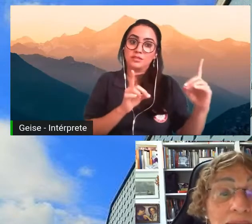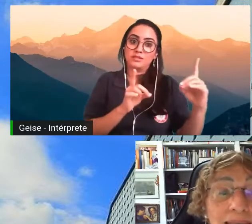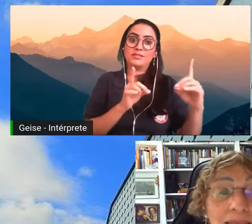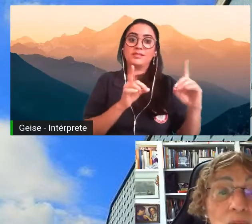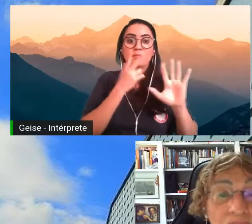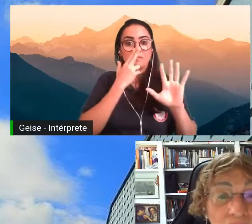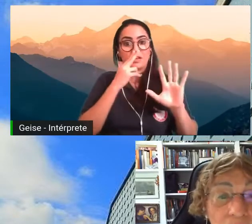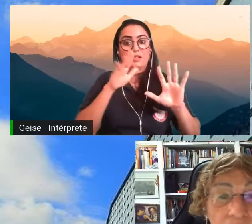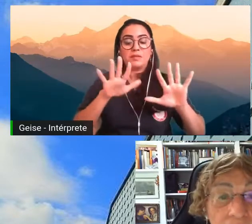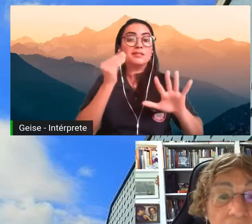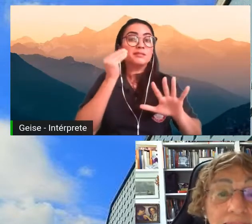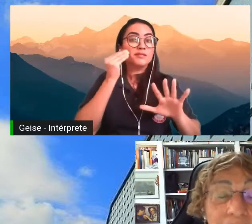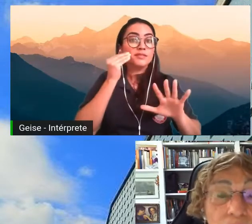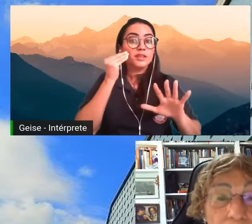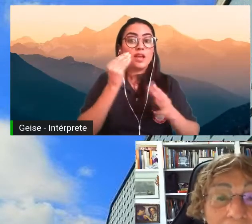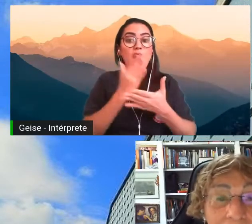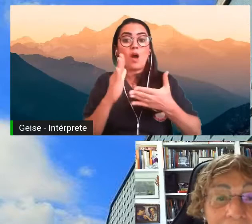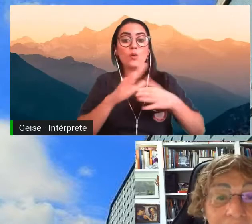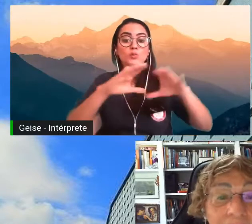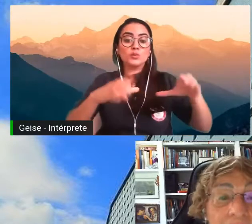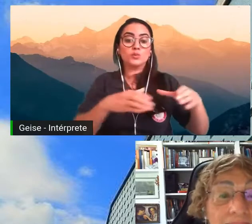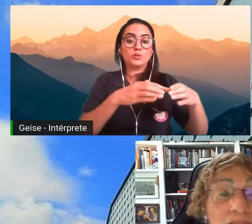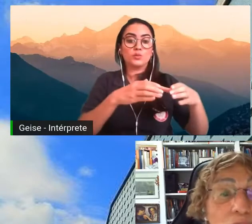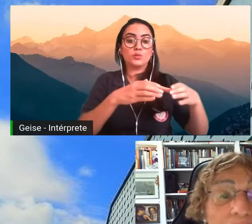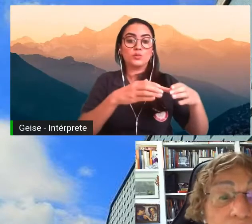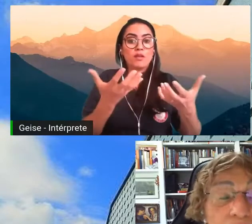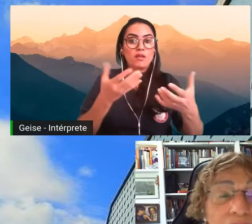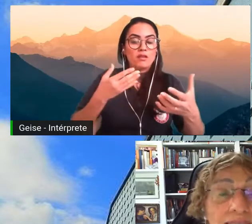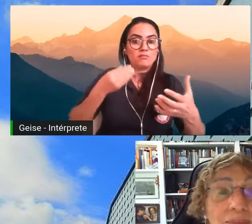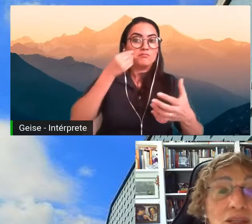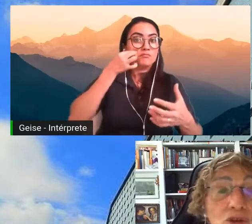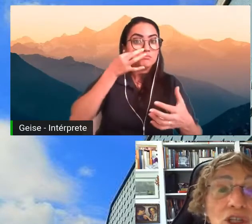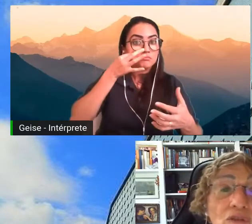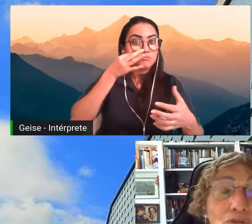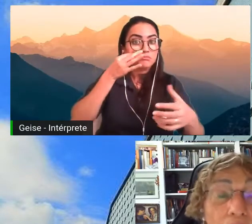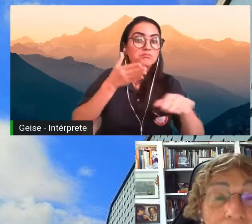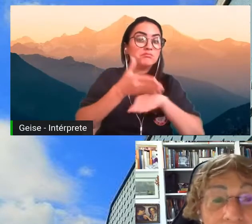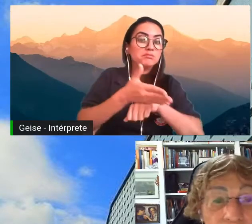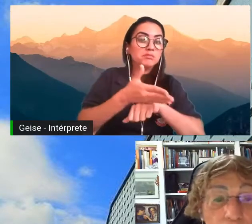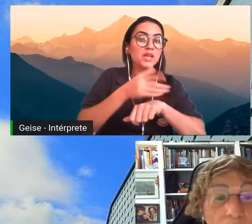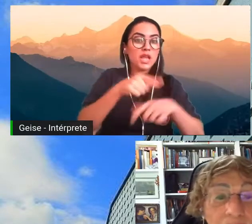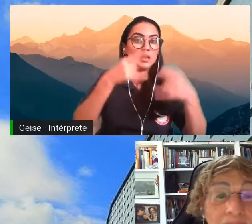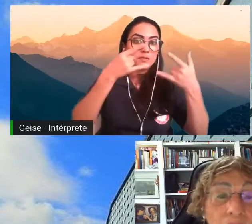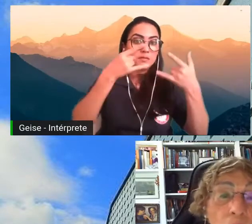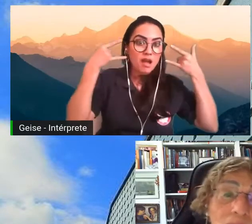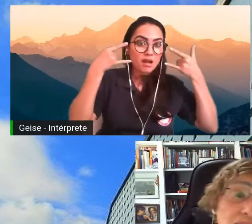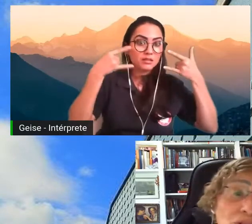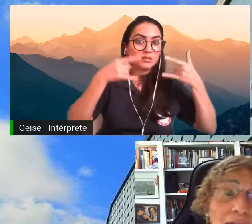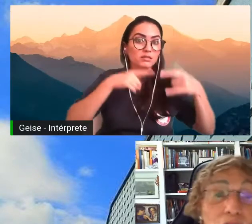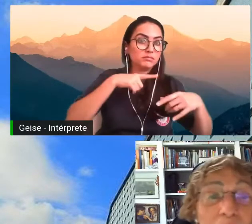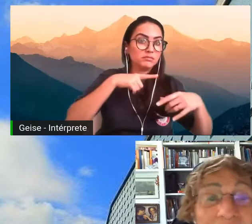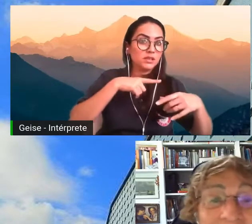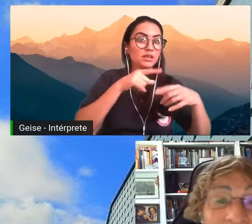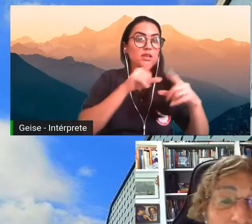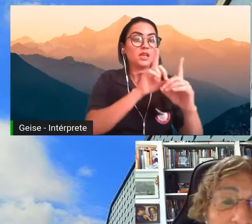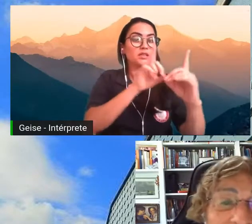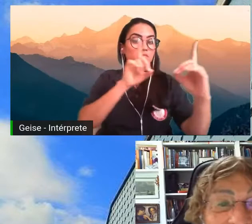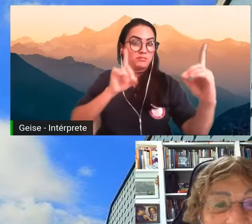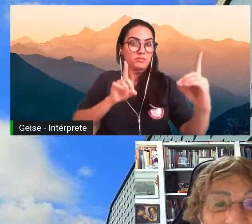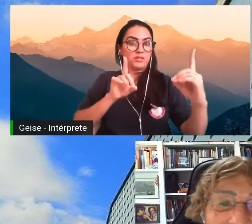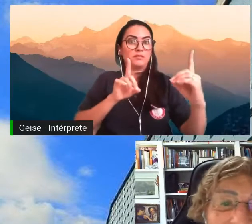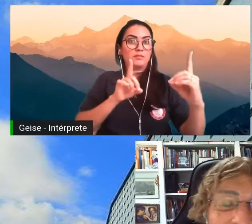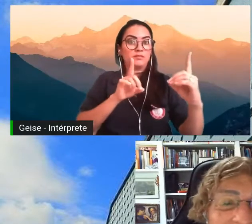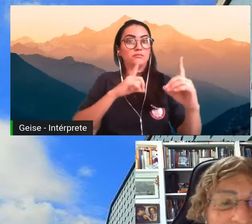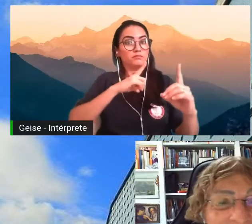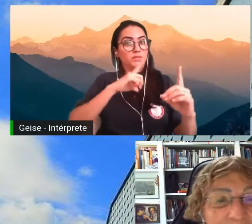vieram presencialmente? Eles estão de máscara? Eles guardam o distanciamento social fora da escola? Ou eles vão aglomerar nas